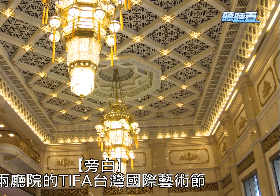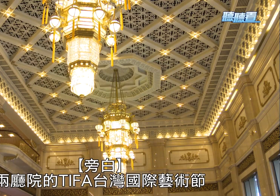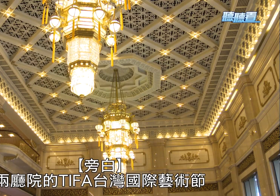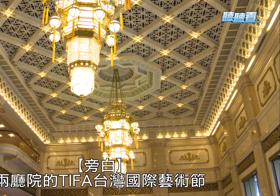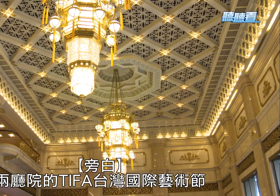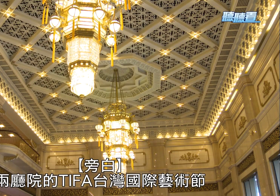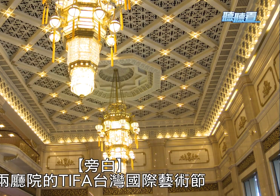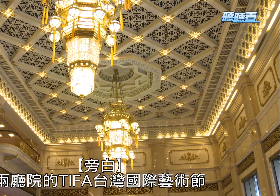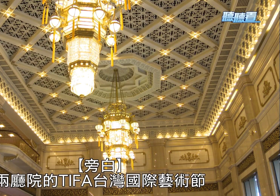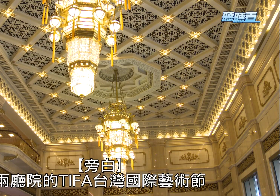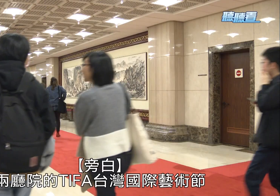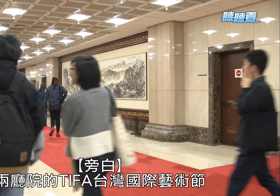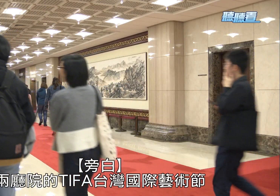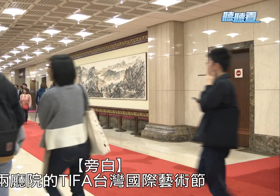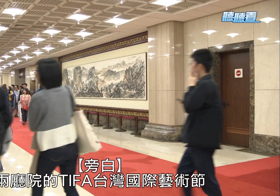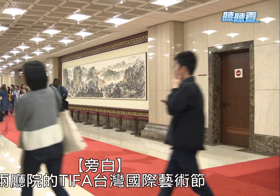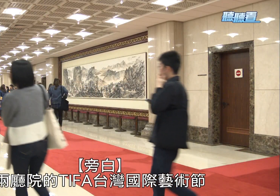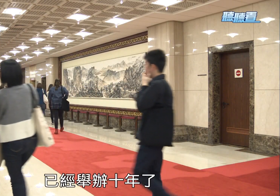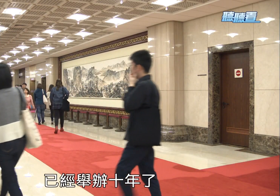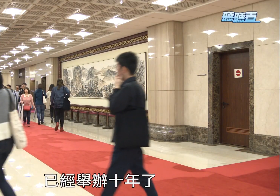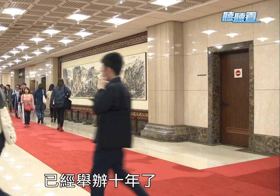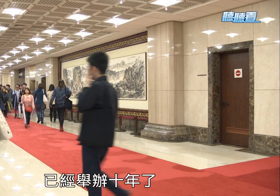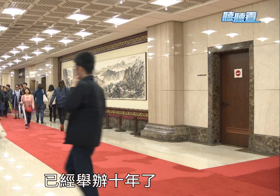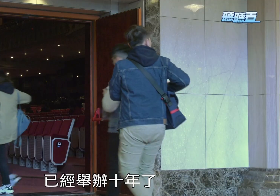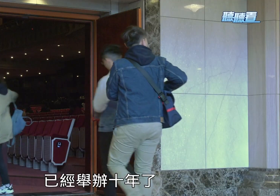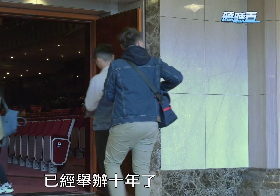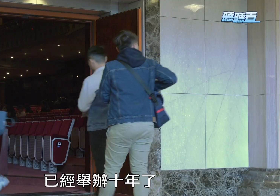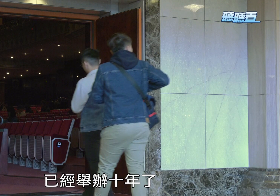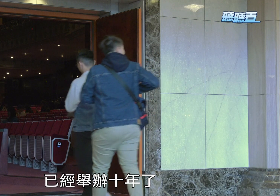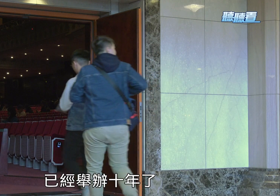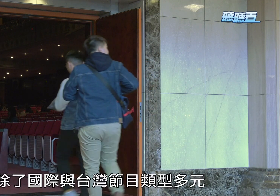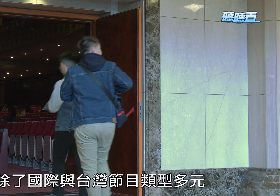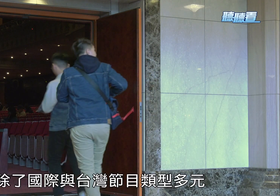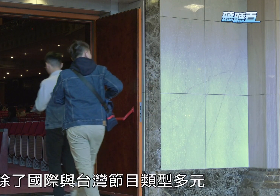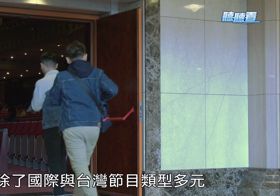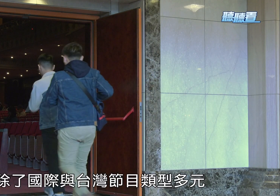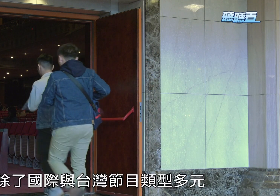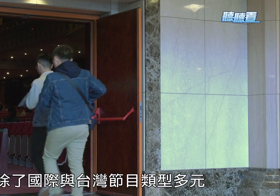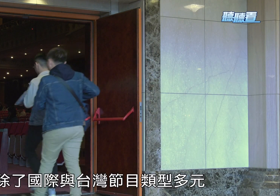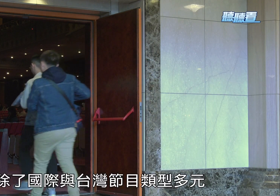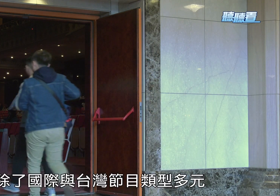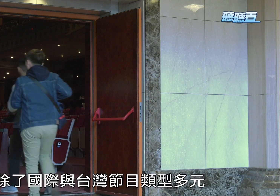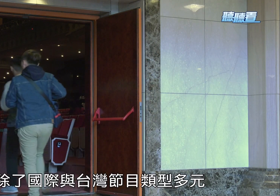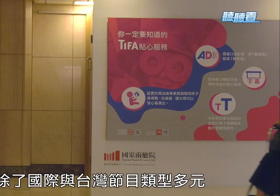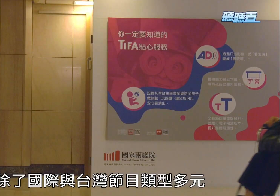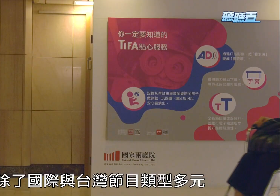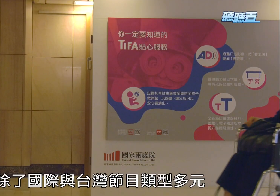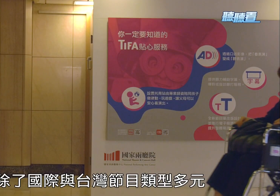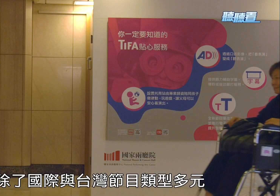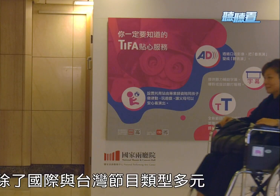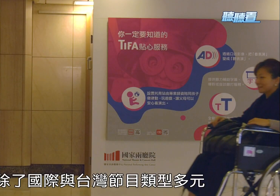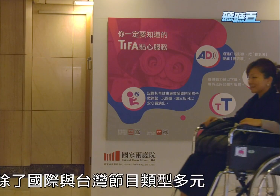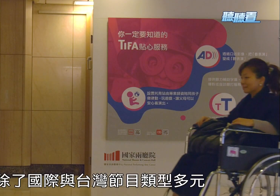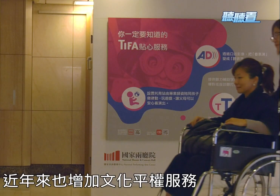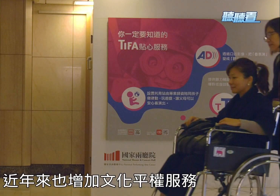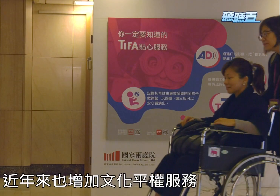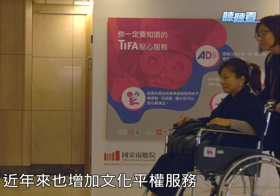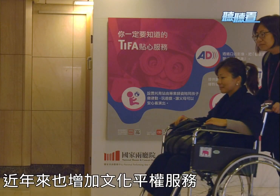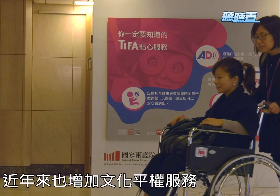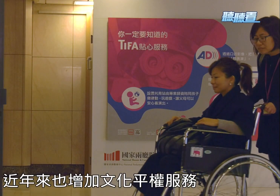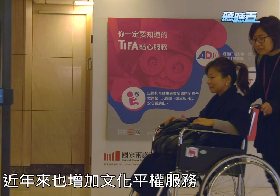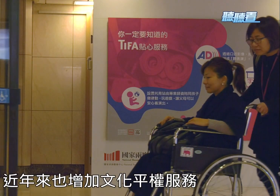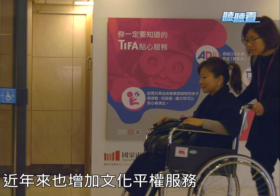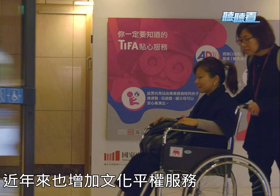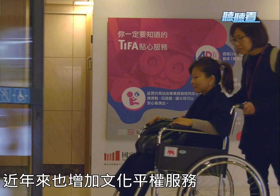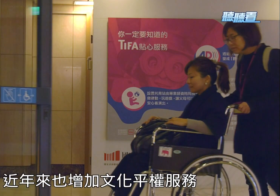两厅院的 TIFA 台湾国际艺术节已经举办10年了，除了国际与台湾节目类型多元，近年